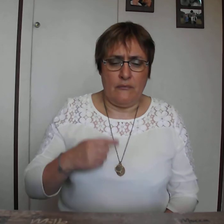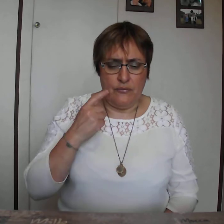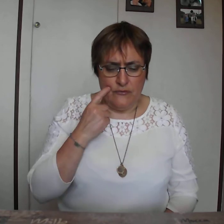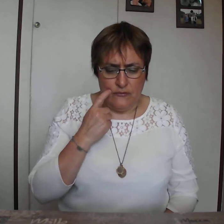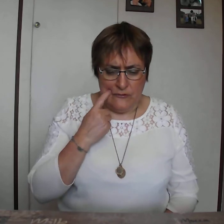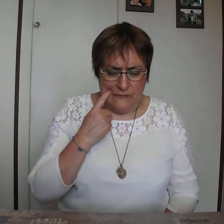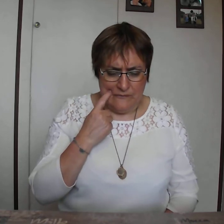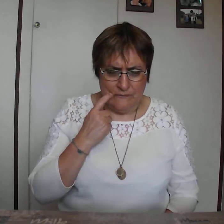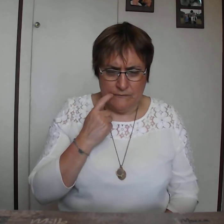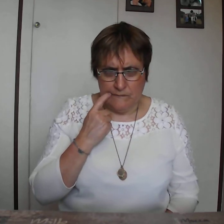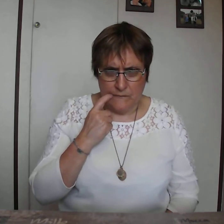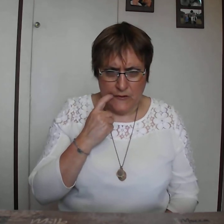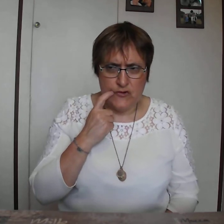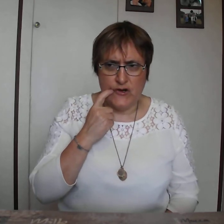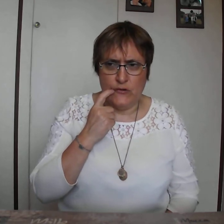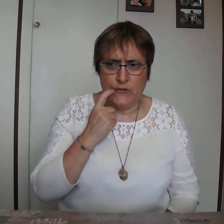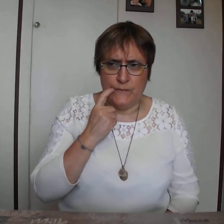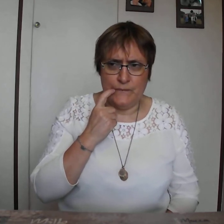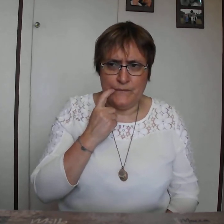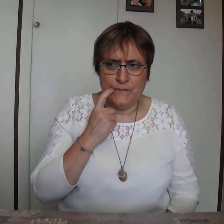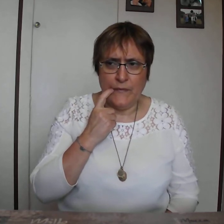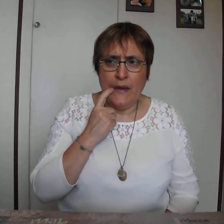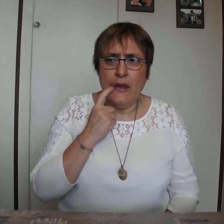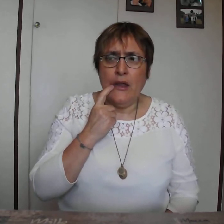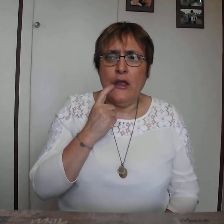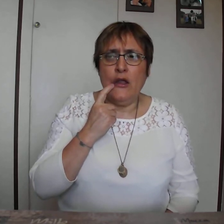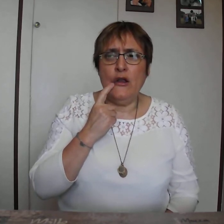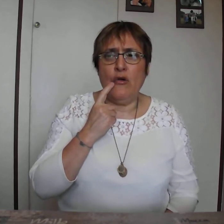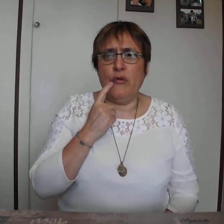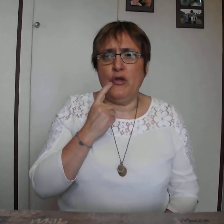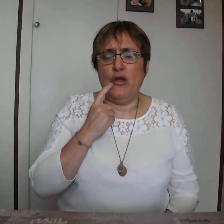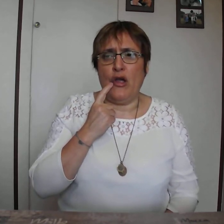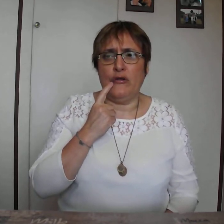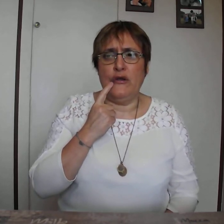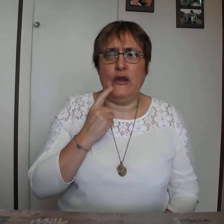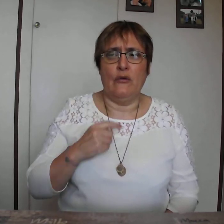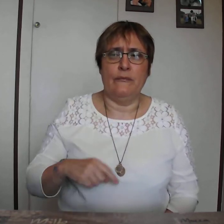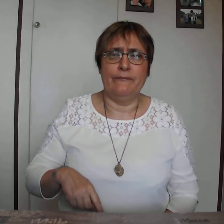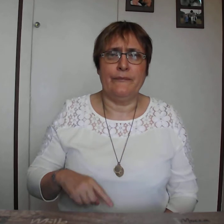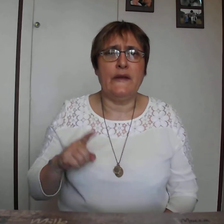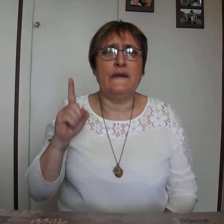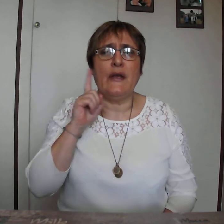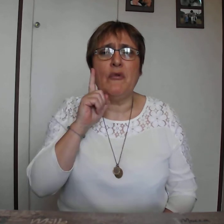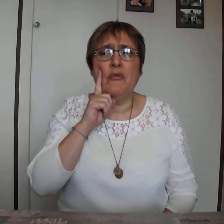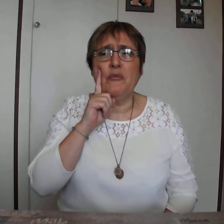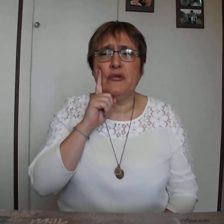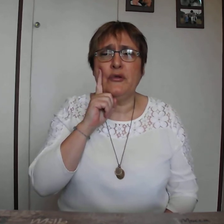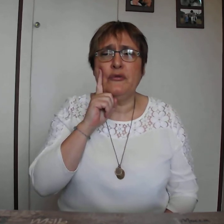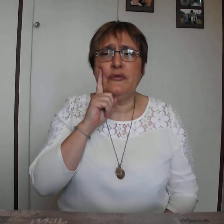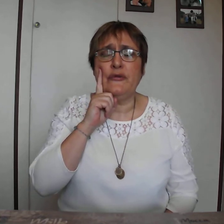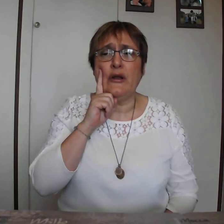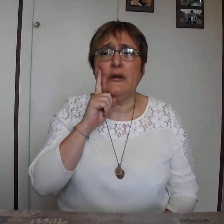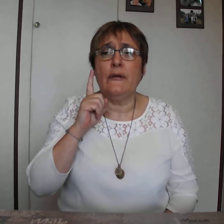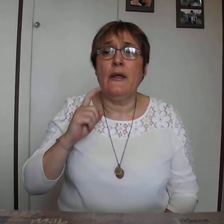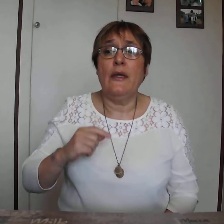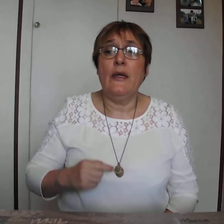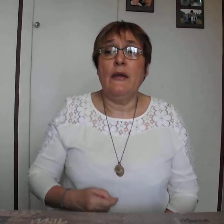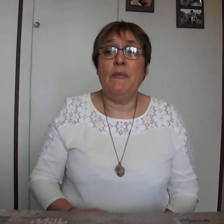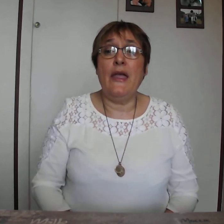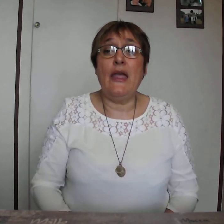peu jaloux. Il aurait bien gardé sa maman pour lui tout seul. Mais au